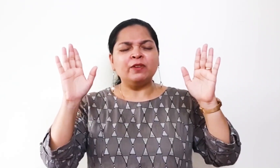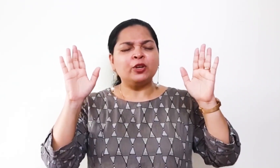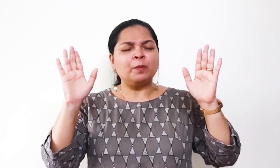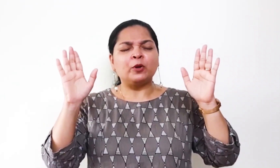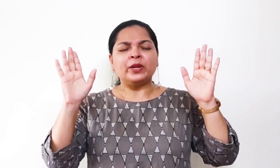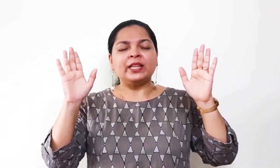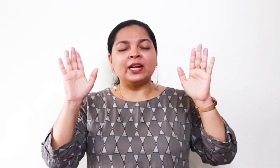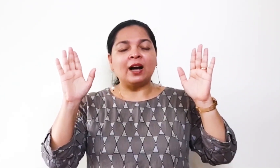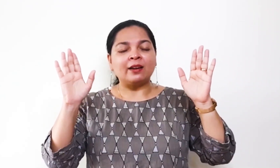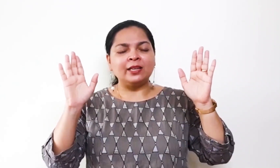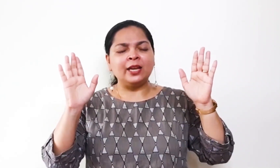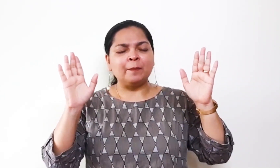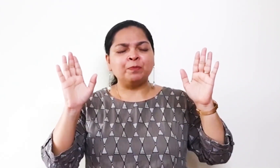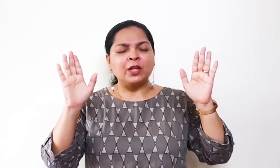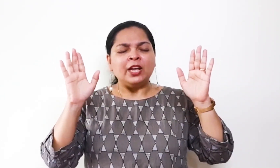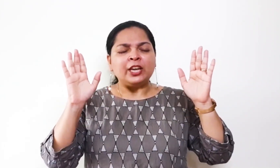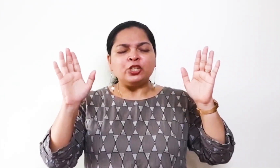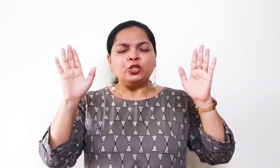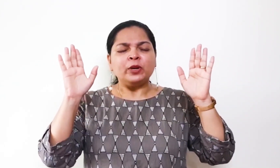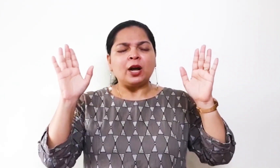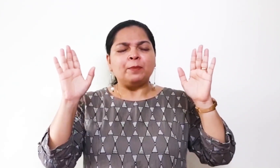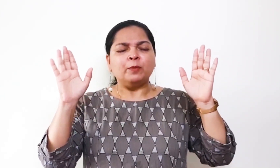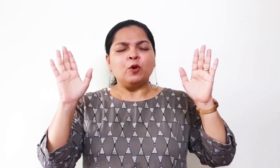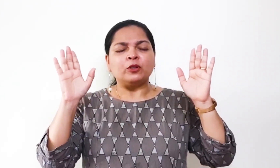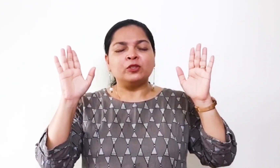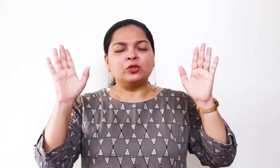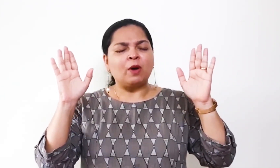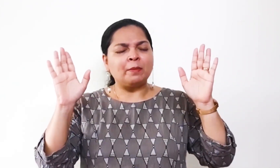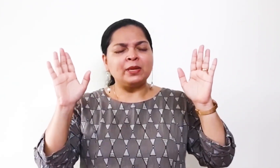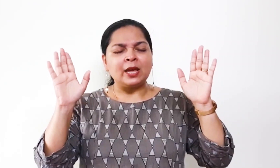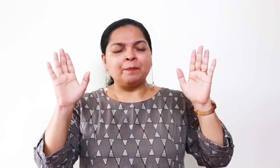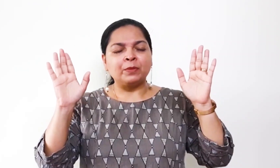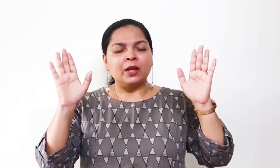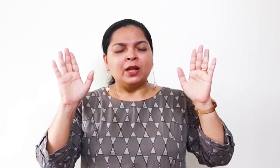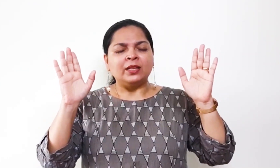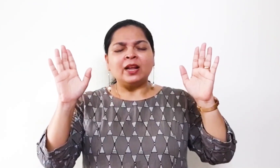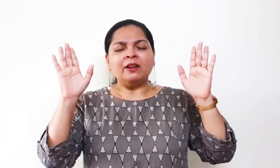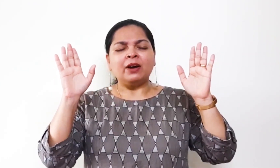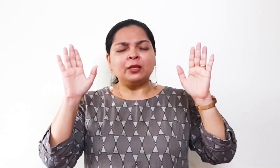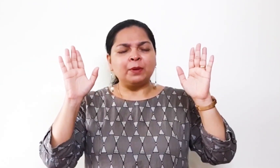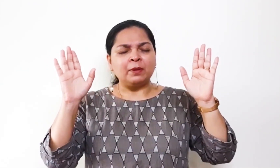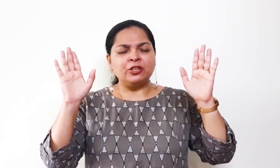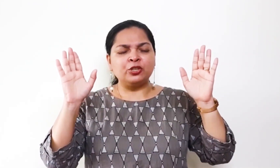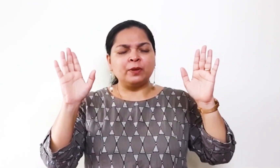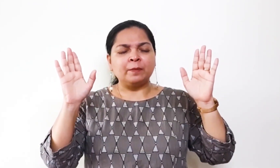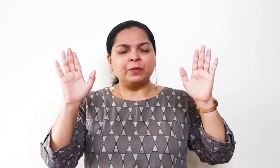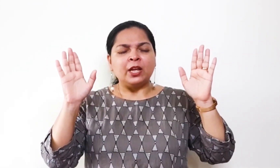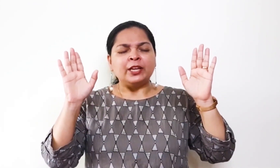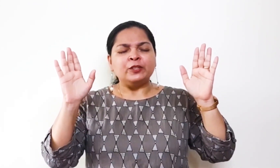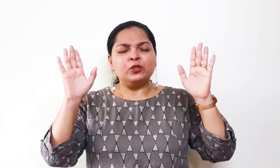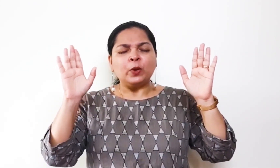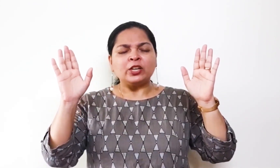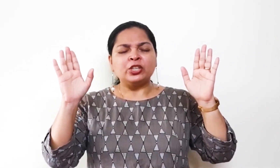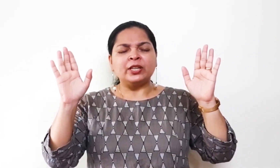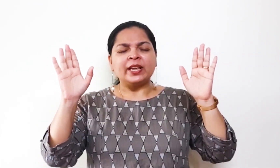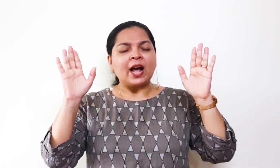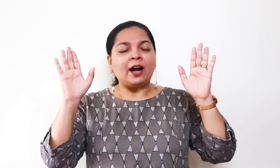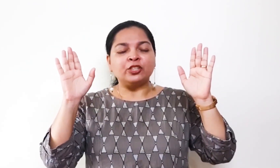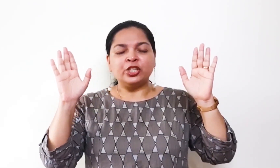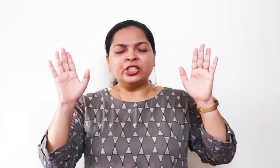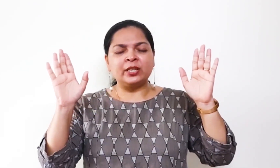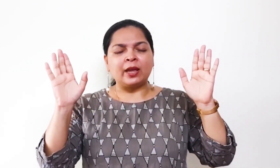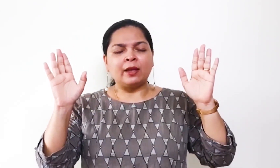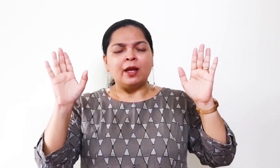इनके जीवन के ऊपर कोई अधिकार नहीं है। यीशु इनका प्रभु और स्वामी है। धन्यवाद परमेश्वर, ये सुरक्षित